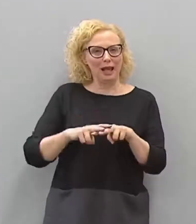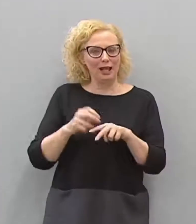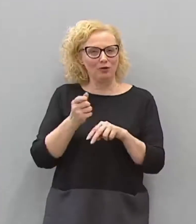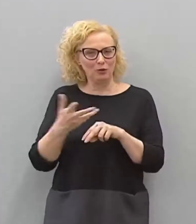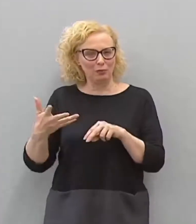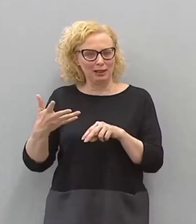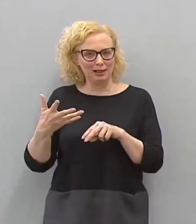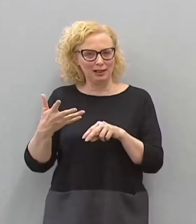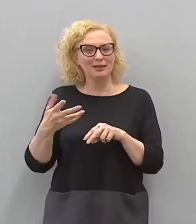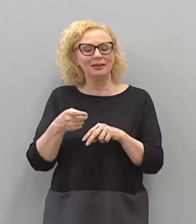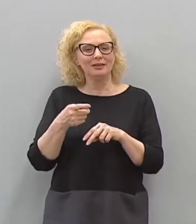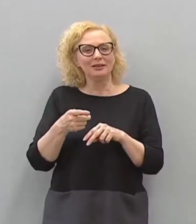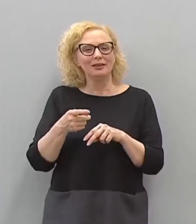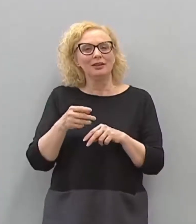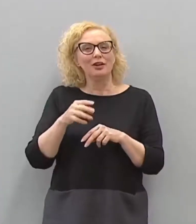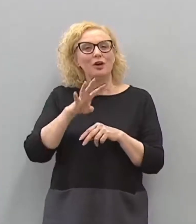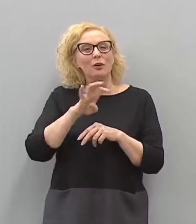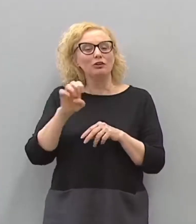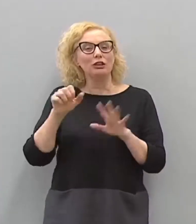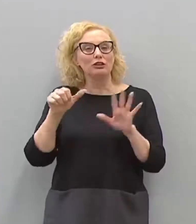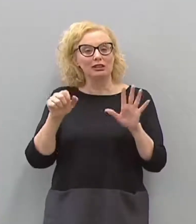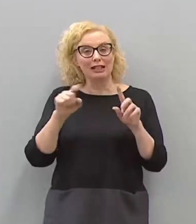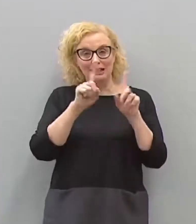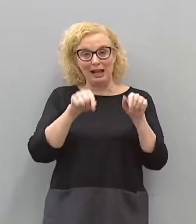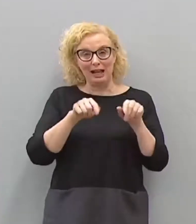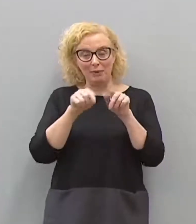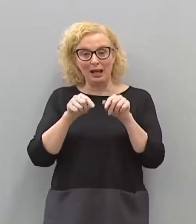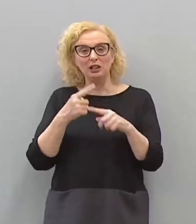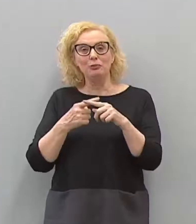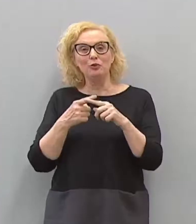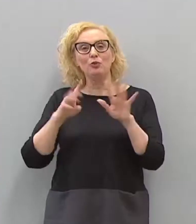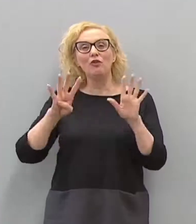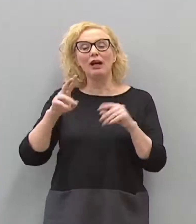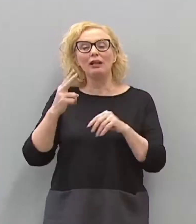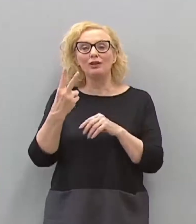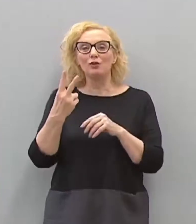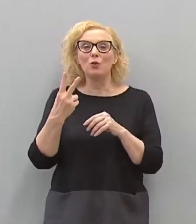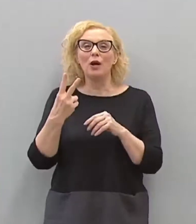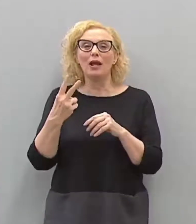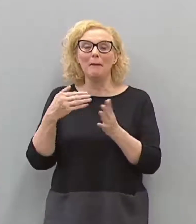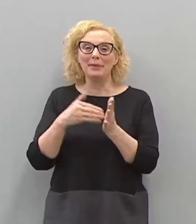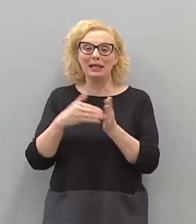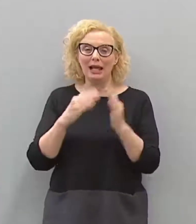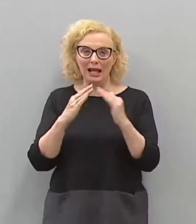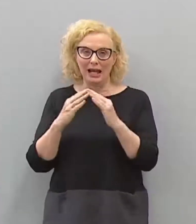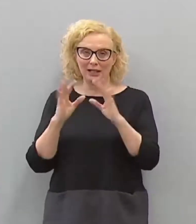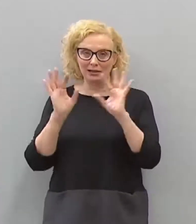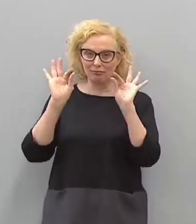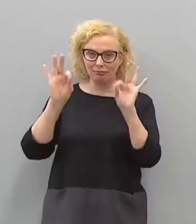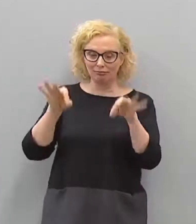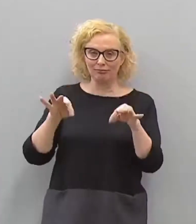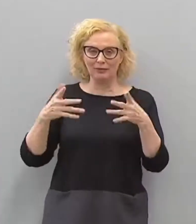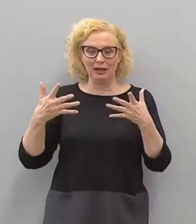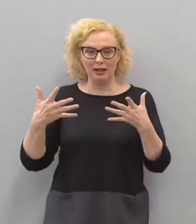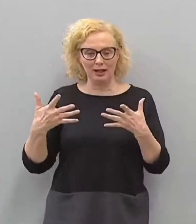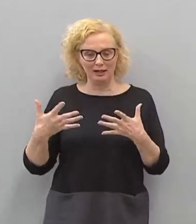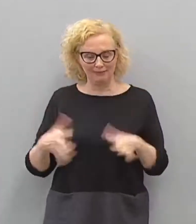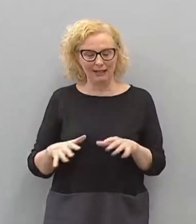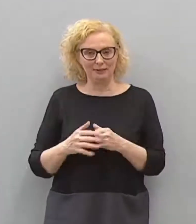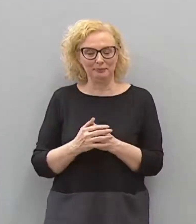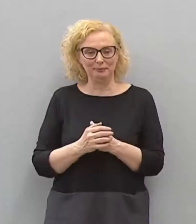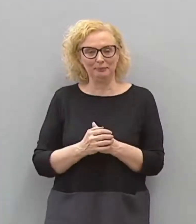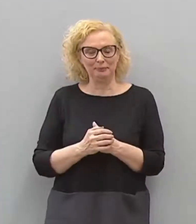passati a ulteriori 460 armadi e 92.000 unità immobiliari ulteriori potenzialmente servibili da questa